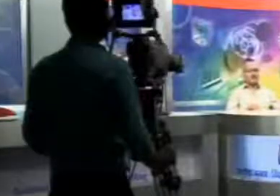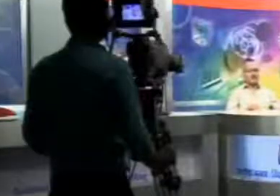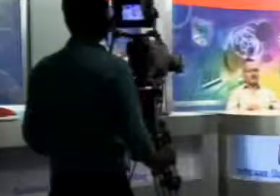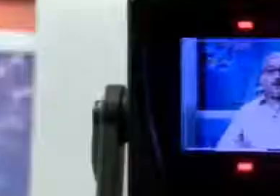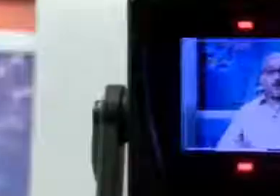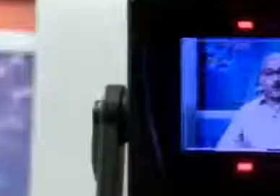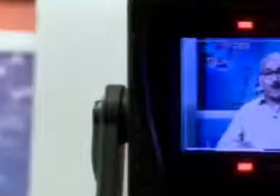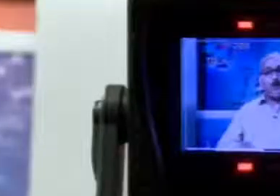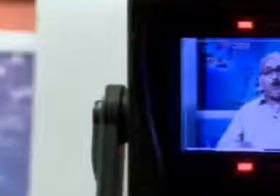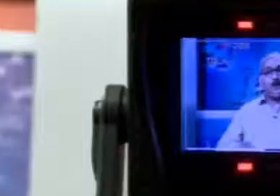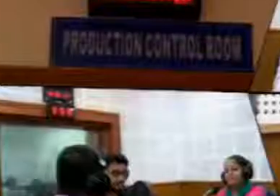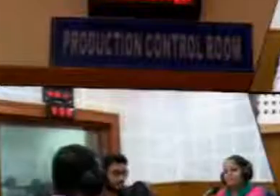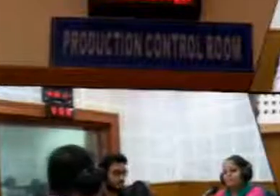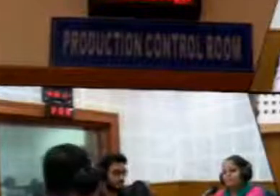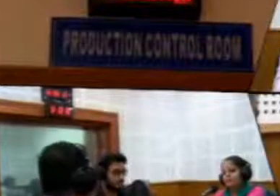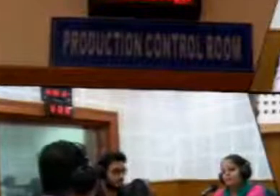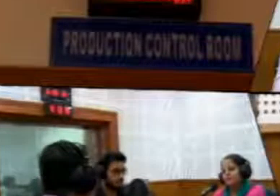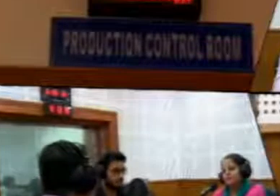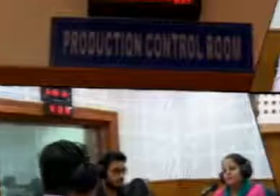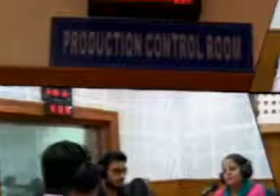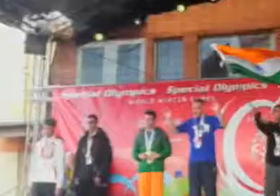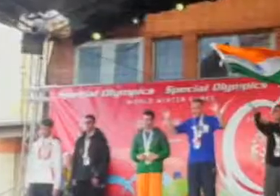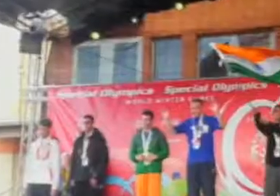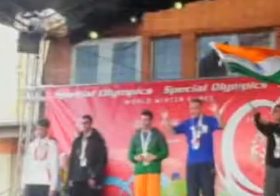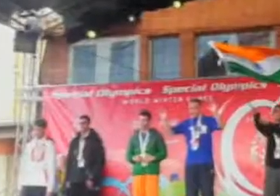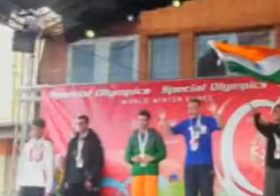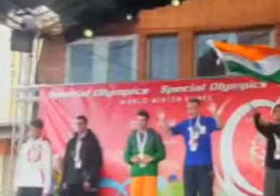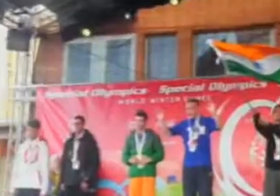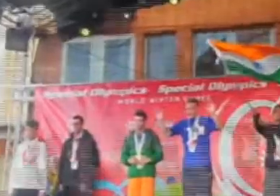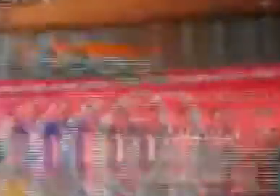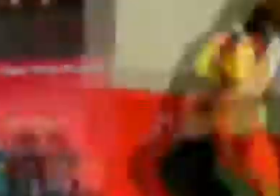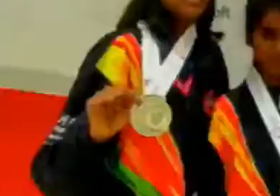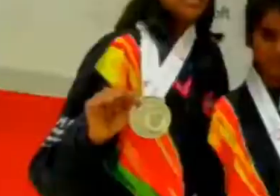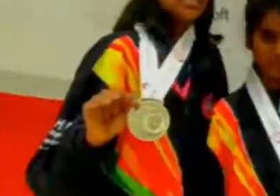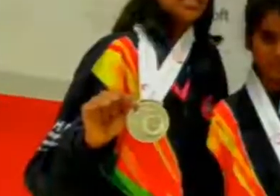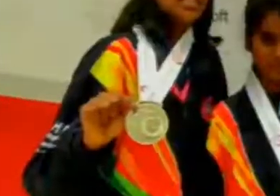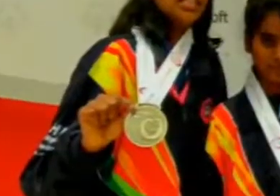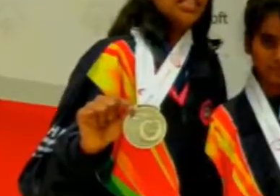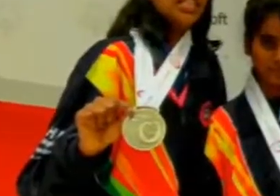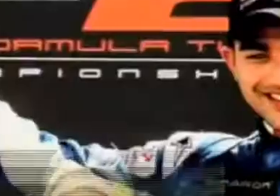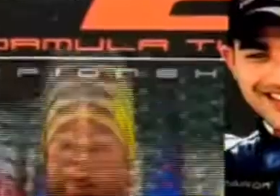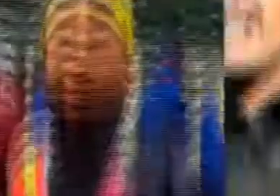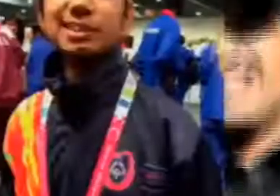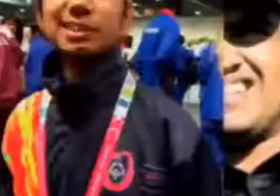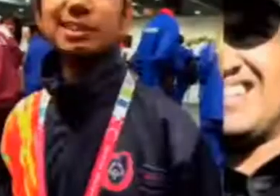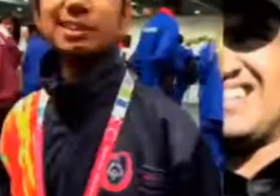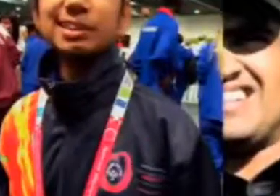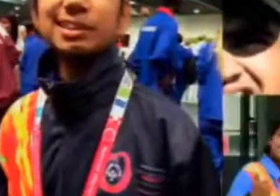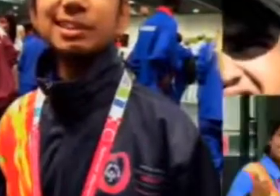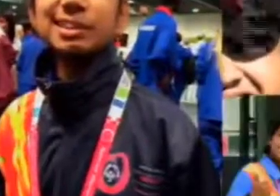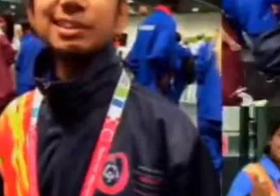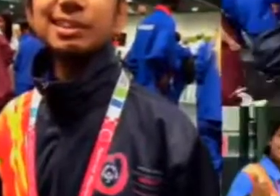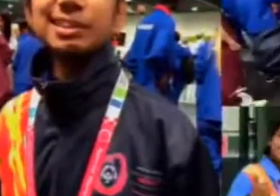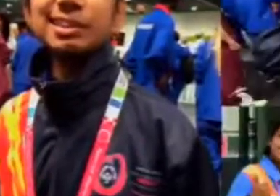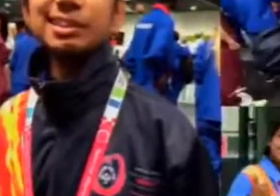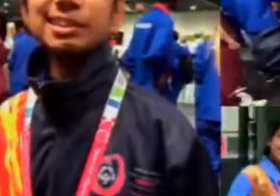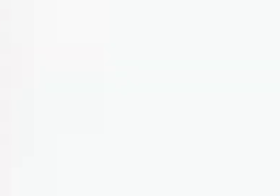बने हम, अपना रास्ता स्वयं चुने। कोई मन